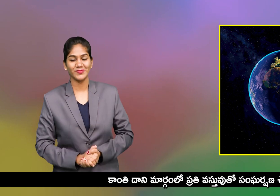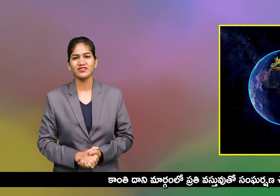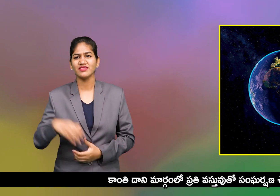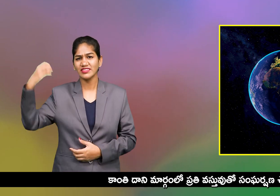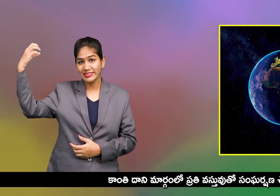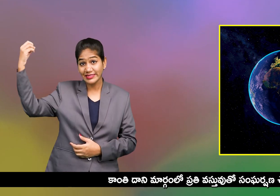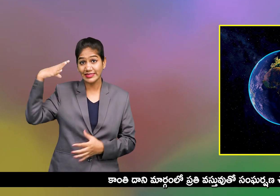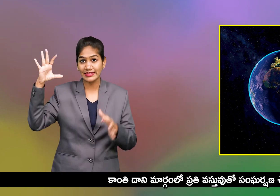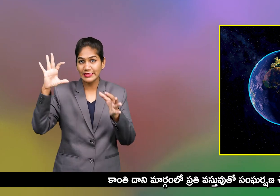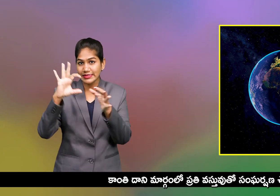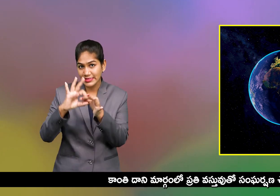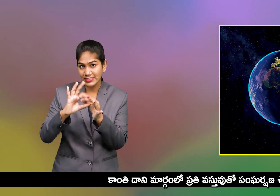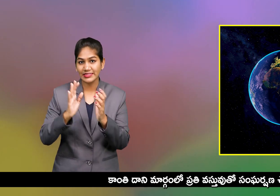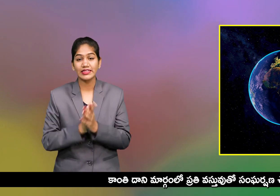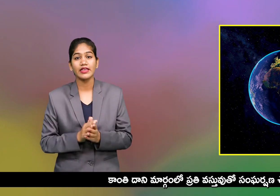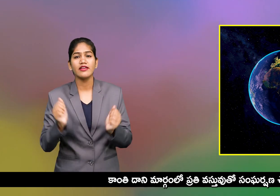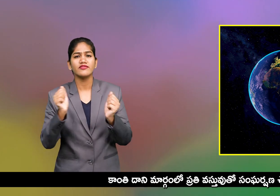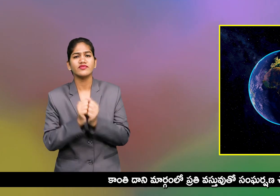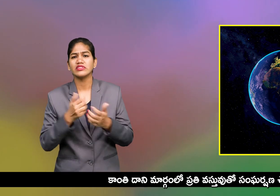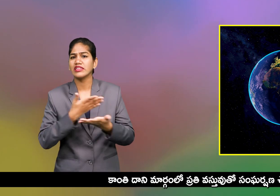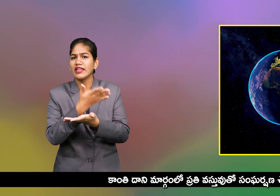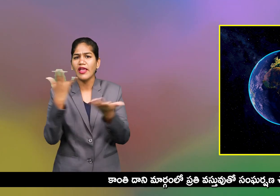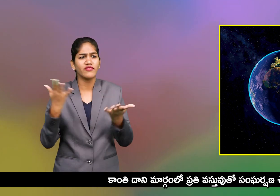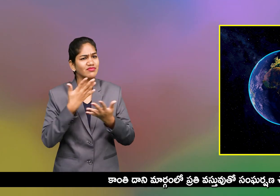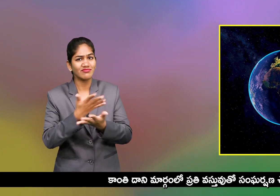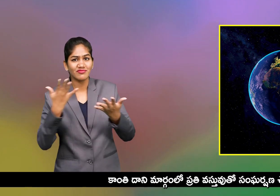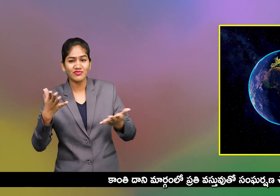కాంతి దాని మార్గంలో ప్రతి వస్తువుతో సంకర్షణ చెందుతుంది.